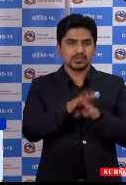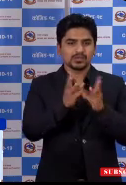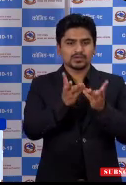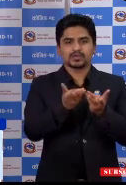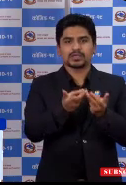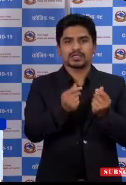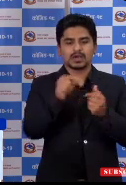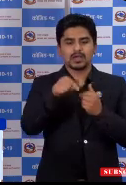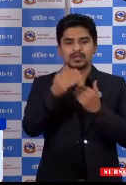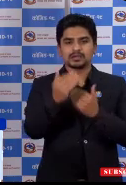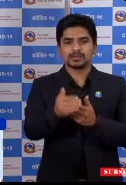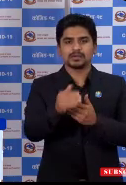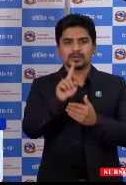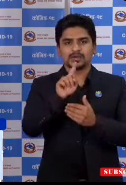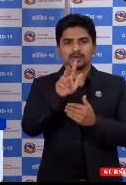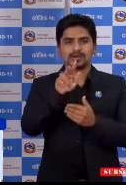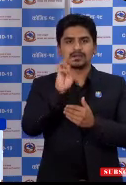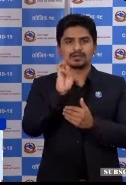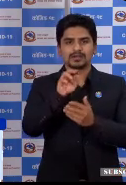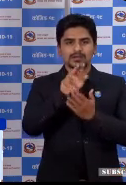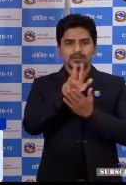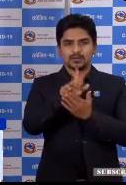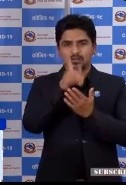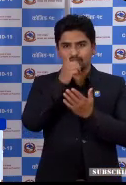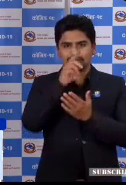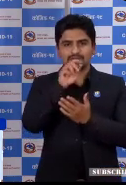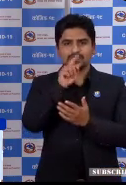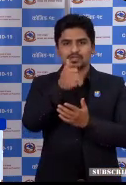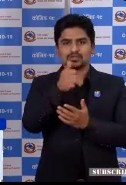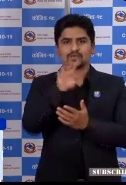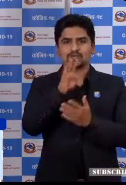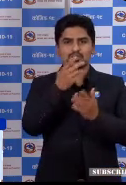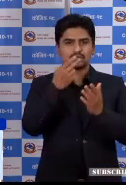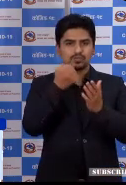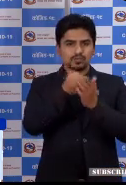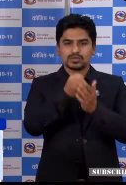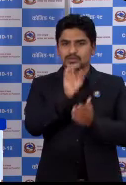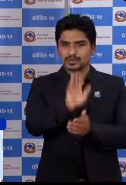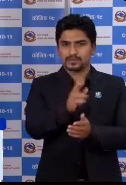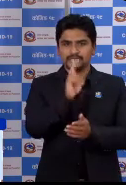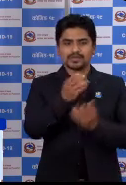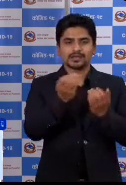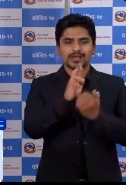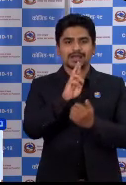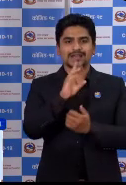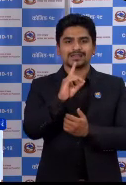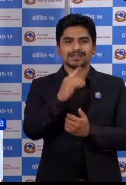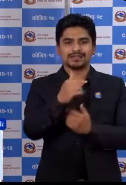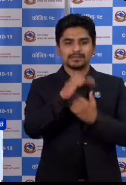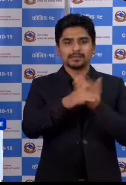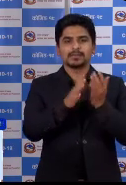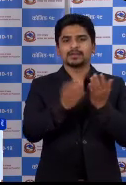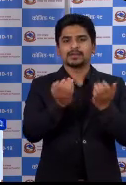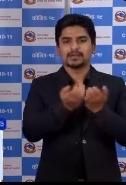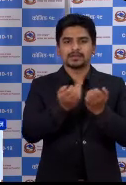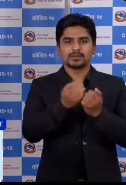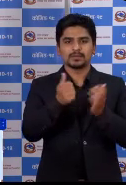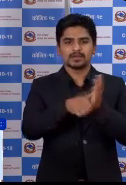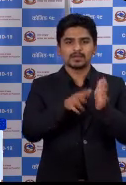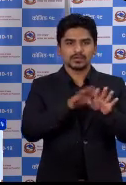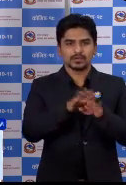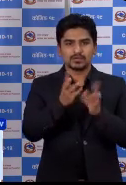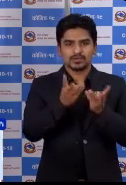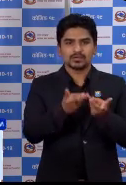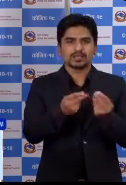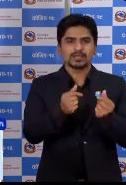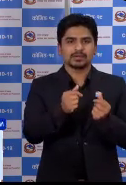दमकल संचार भन्सार आईसीपी क्वारेन्टाइन फोहोर मैला व्यवस्थापन इन्धन एम्बुलेन्स र औषधि जस्ता अति आवश्यक